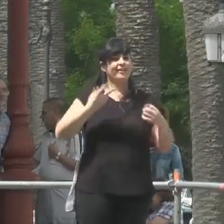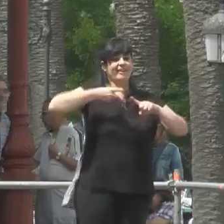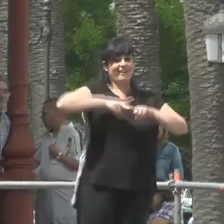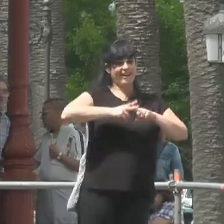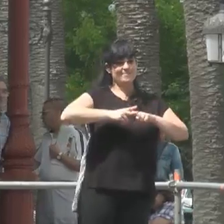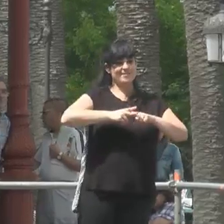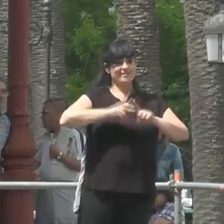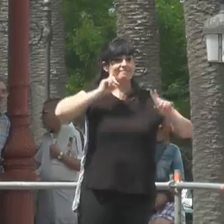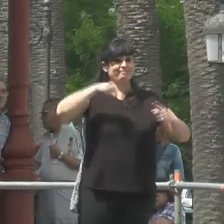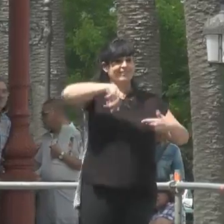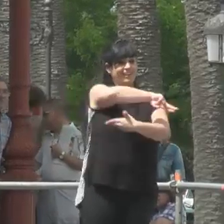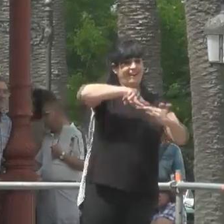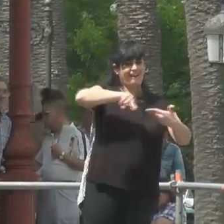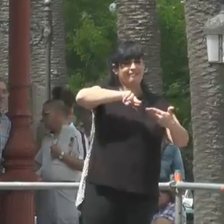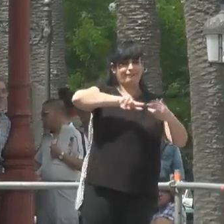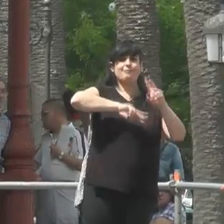en Galiza.